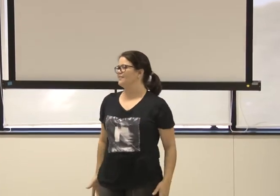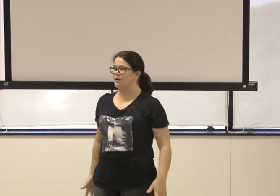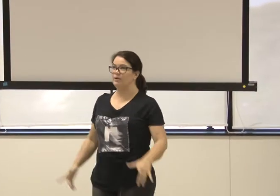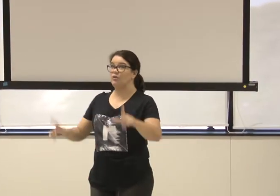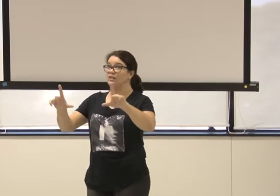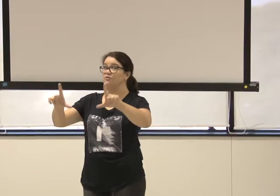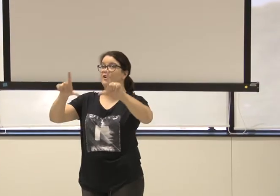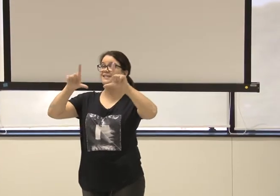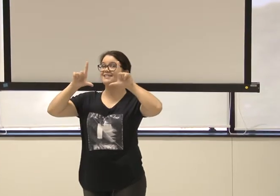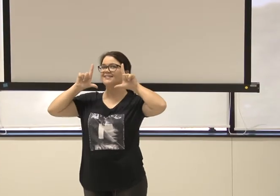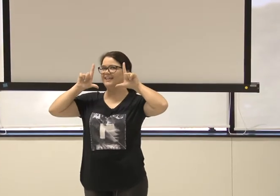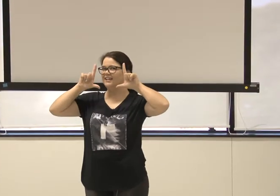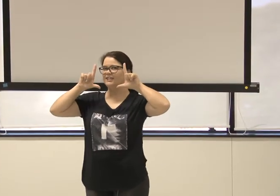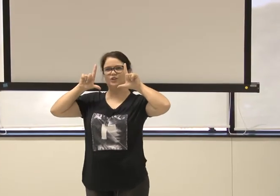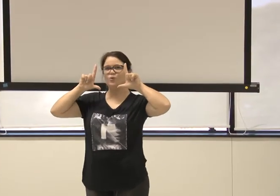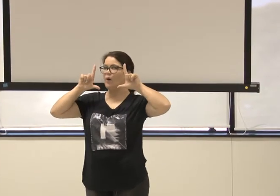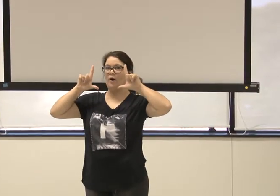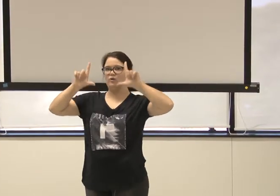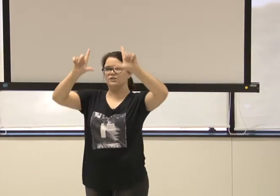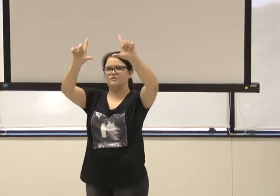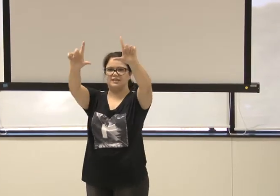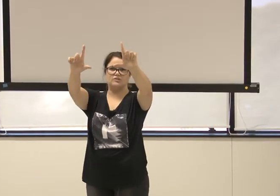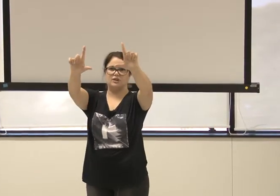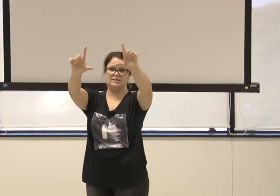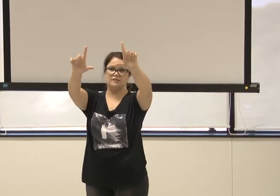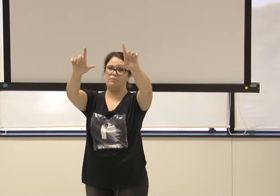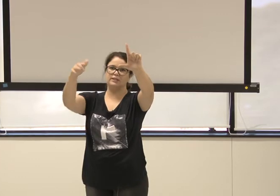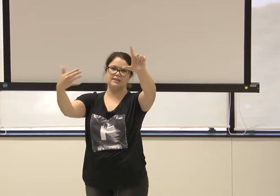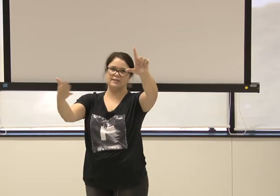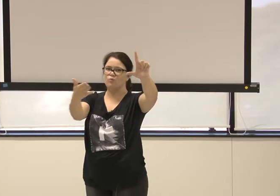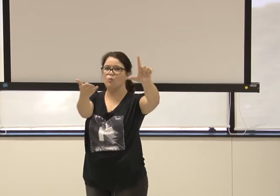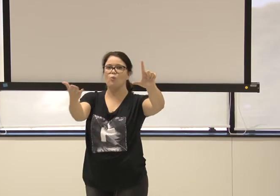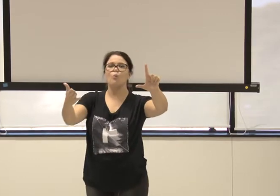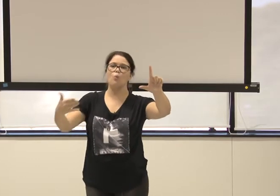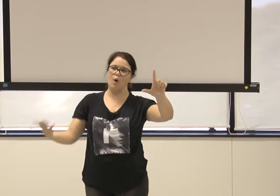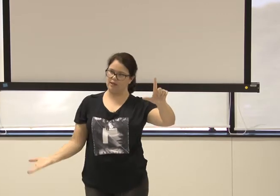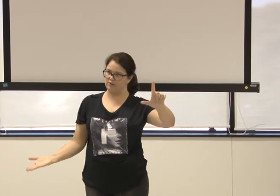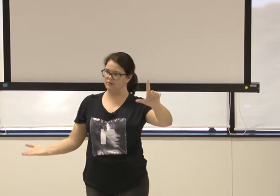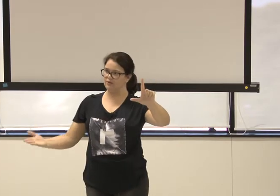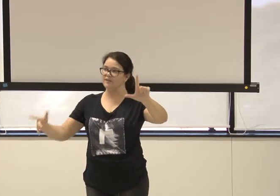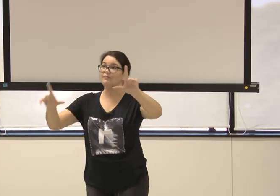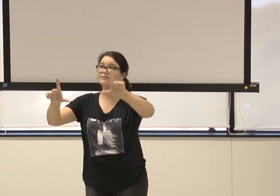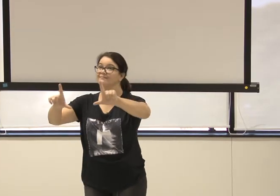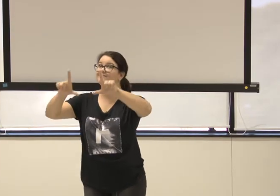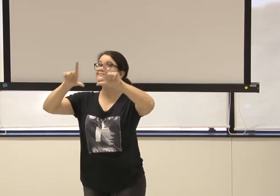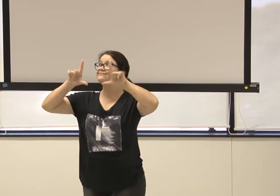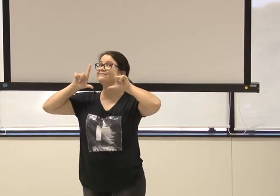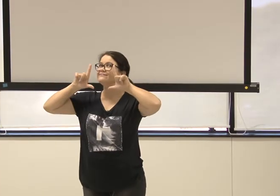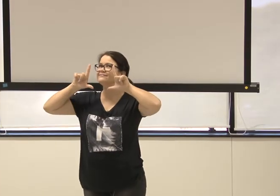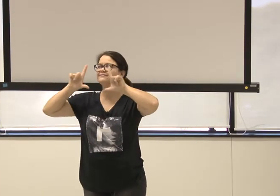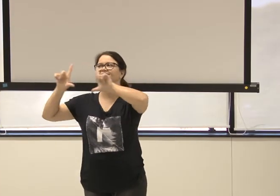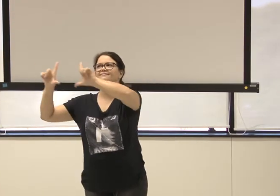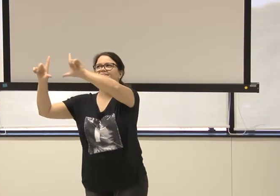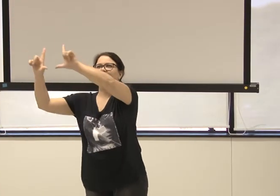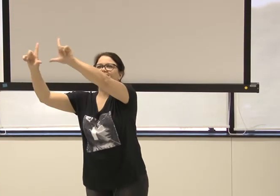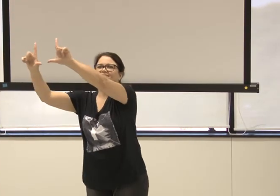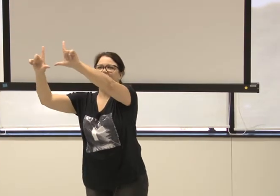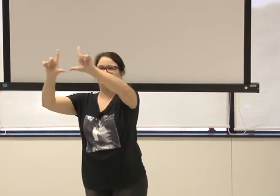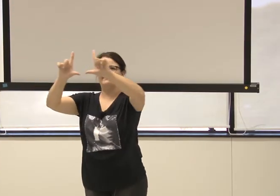Porque quando eu faço assim, não é, se eu fizer só assim, poderia ser um quadro. E assim? Você fosse lá